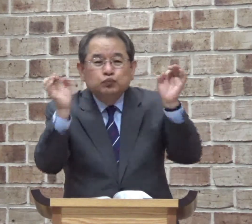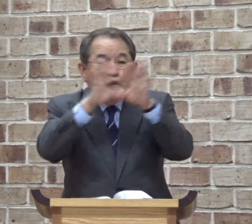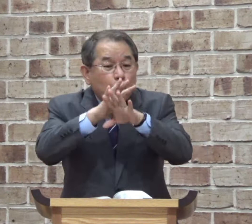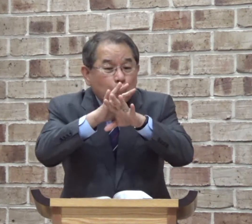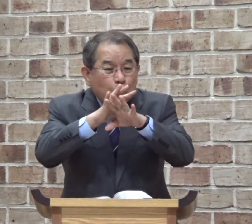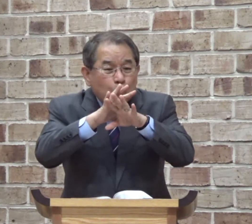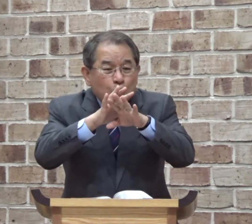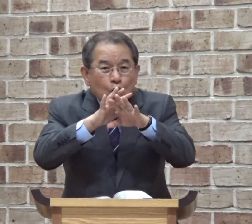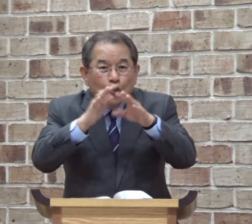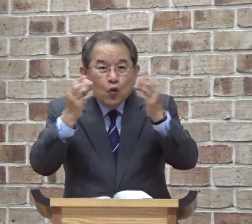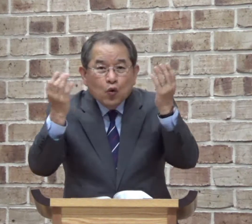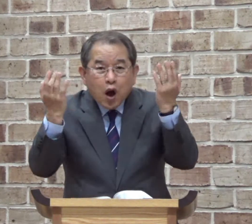신고가 되어집니다.